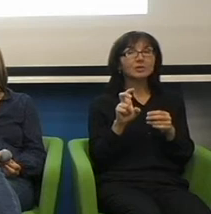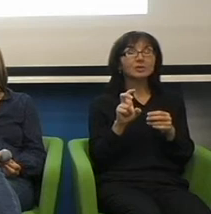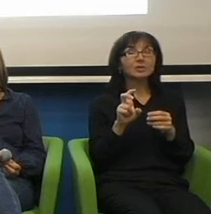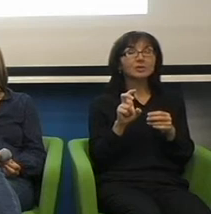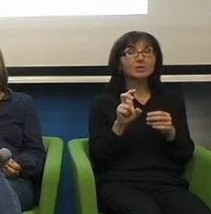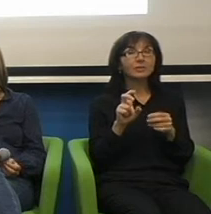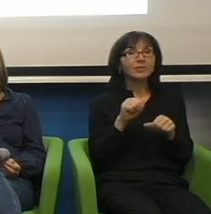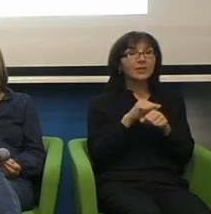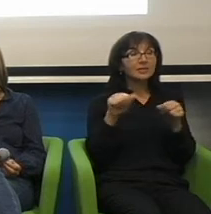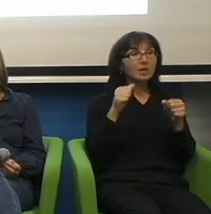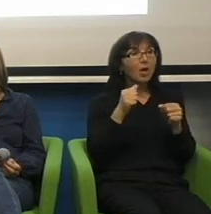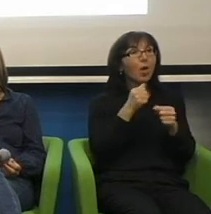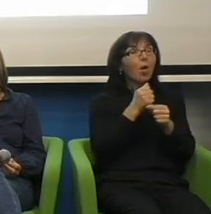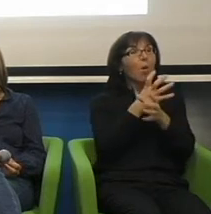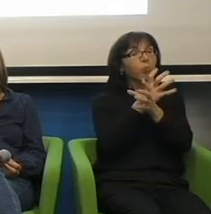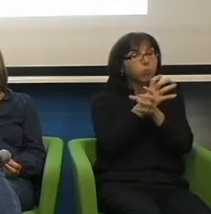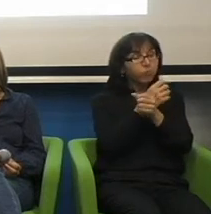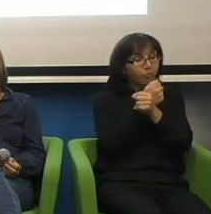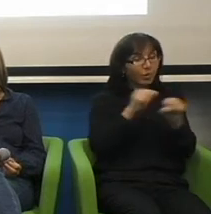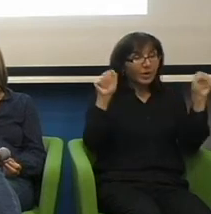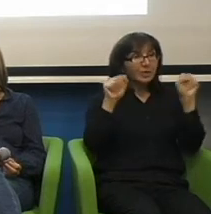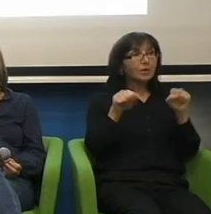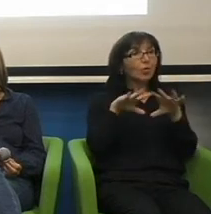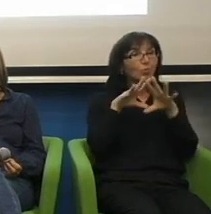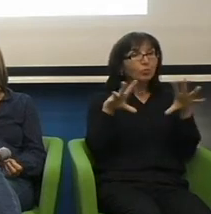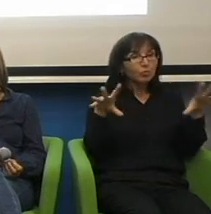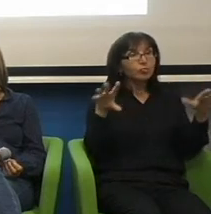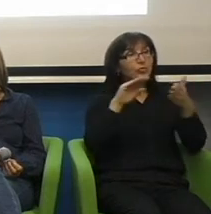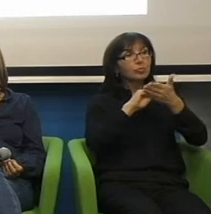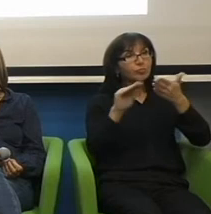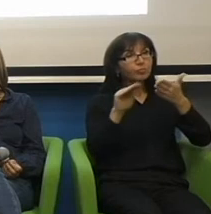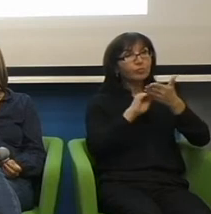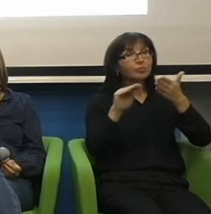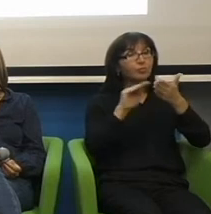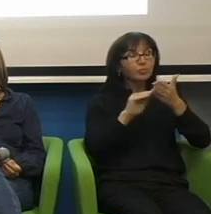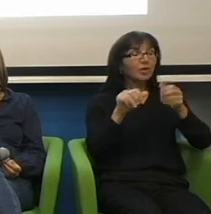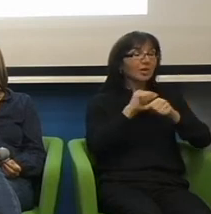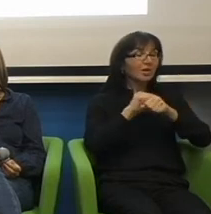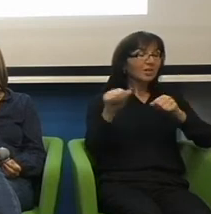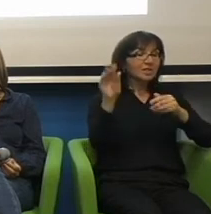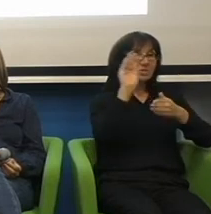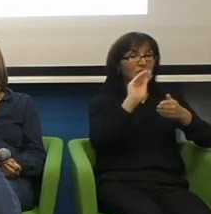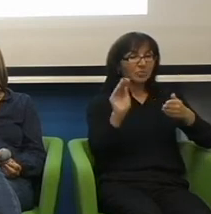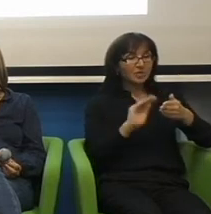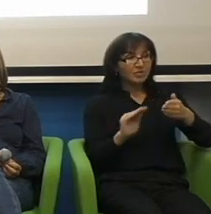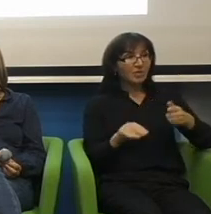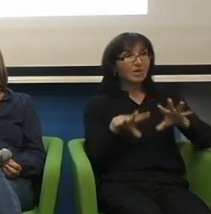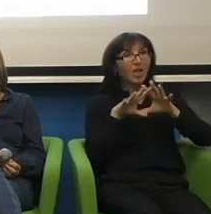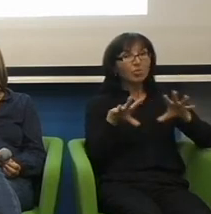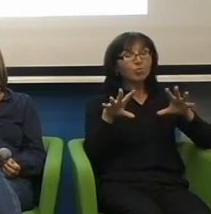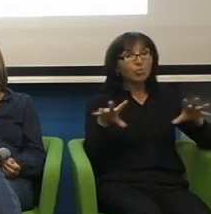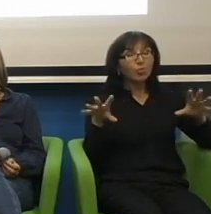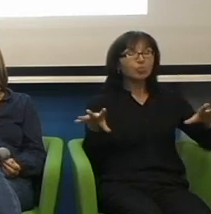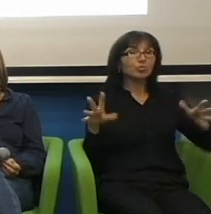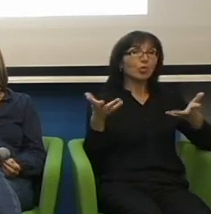i bohaterką wielu publikacji. Jest wymieniana jednym tchem. Dużo się dzieje.